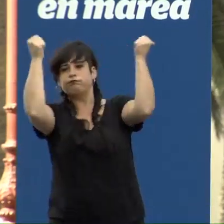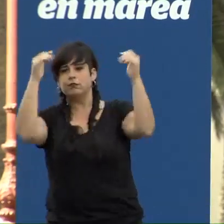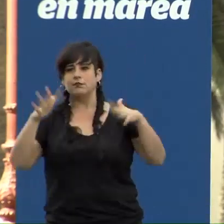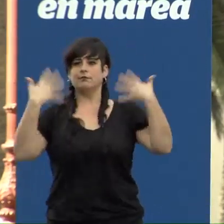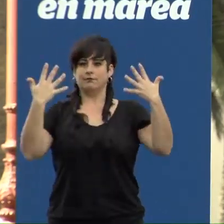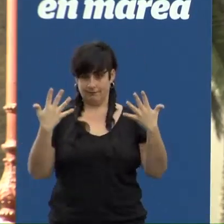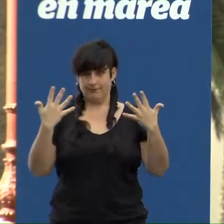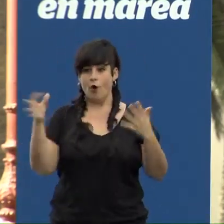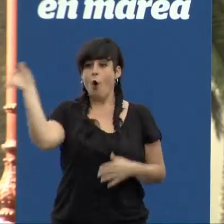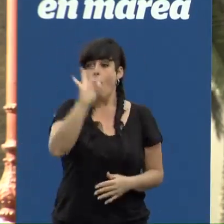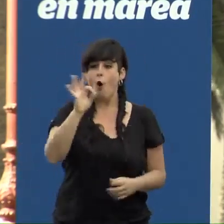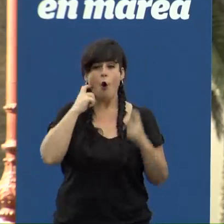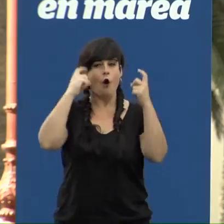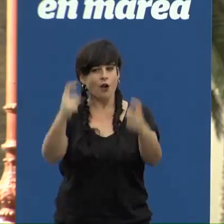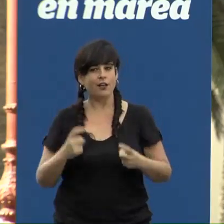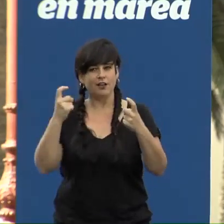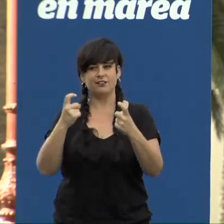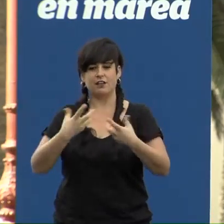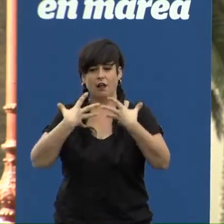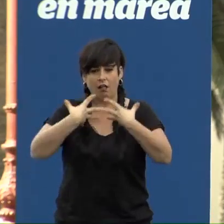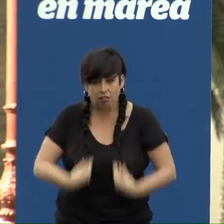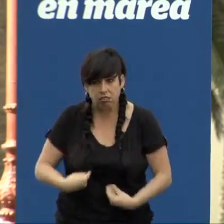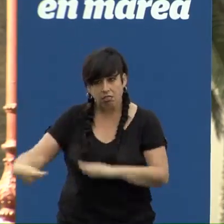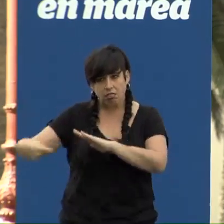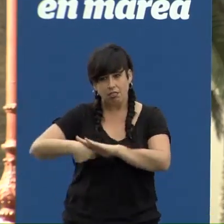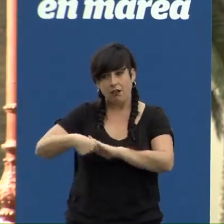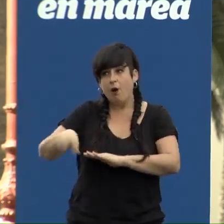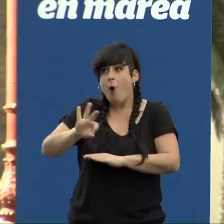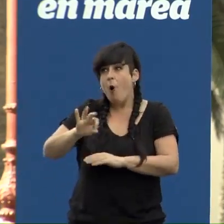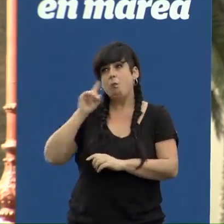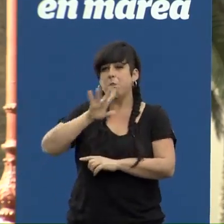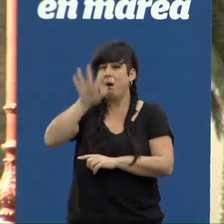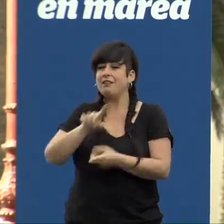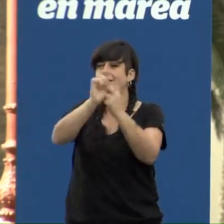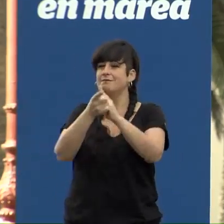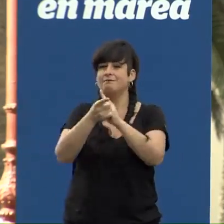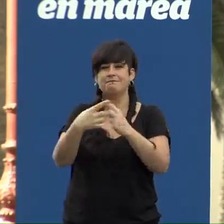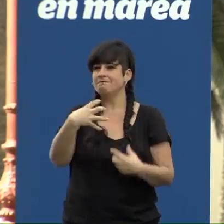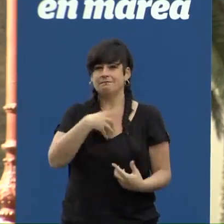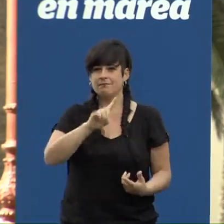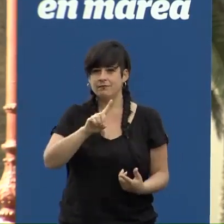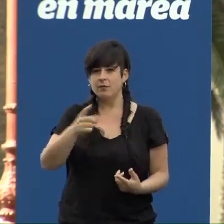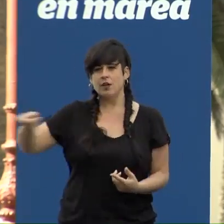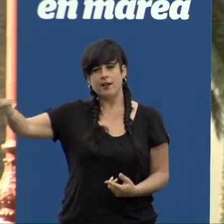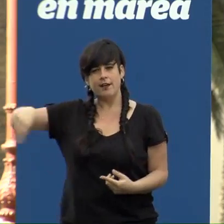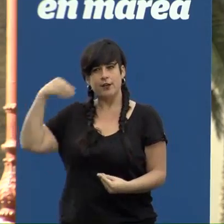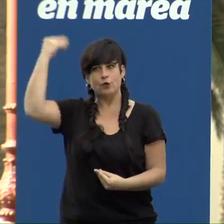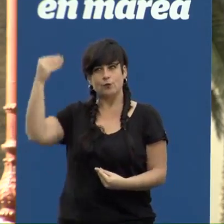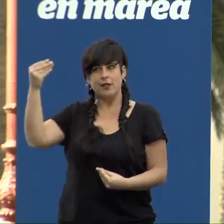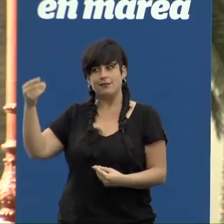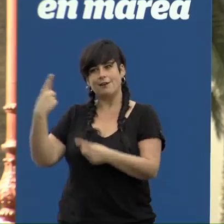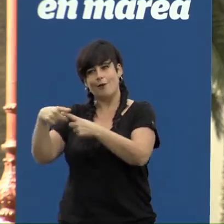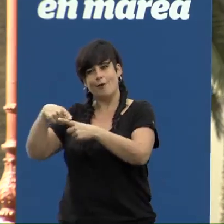nos inoculasen o desánimo e a sensación de que nada podemos cambiar. Queren que esquezamos o que fixeron estes